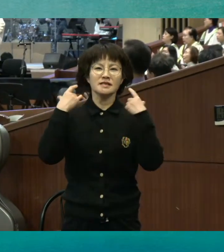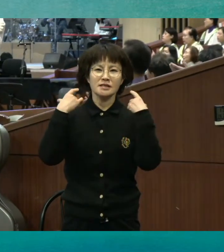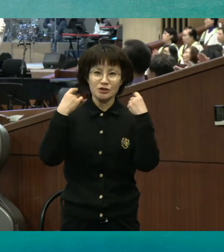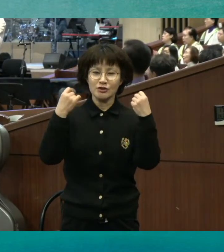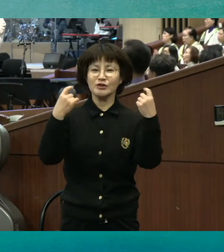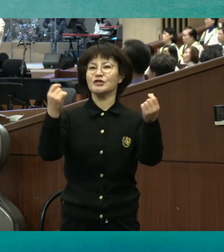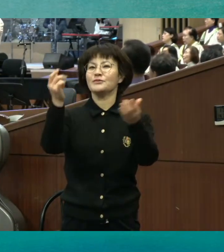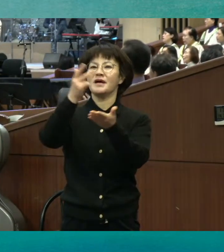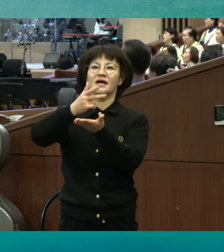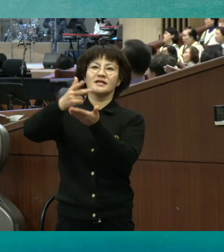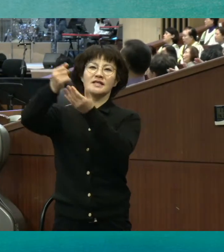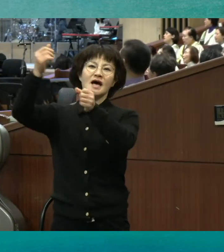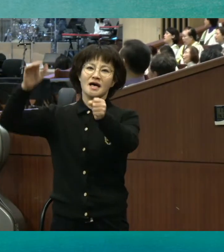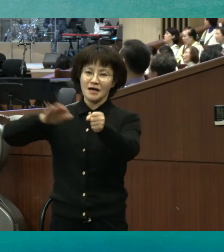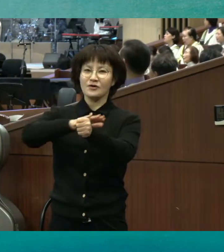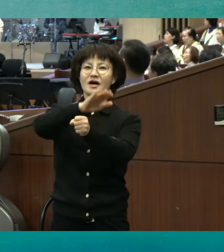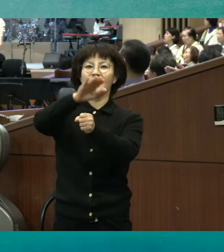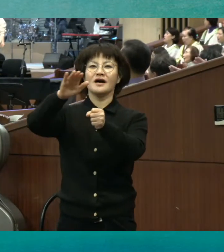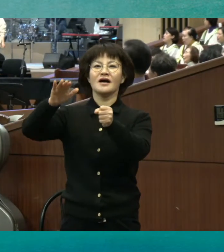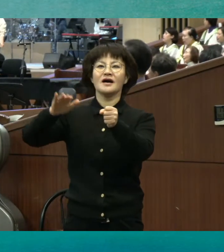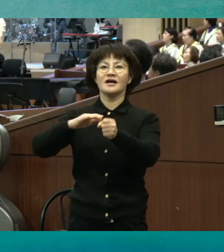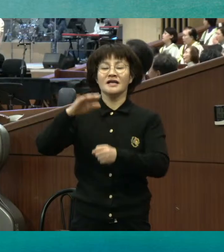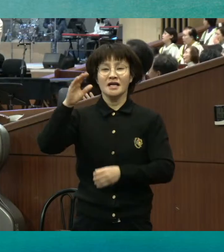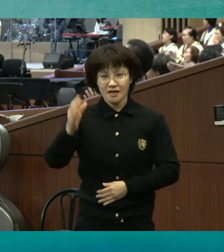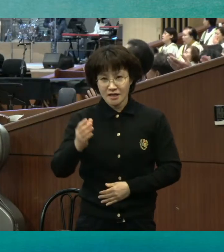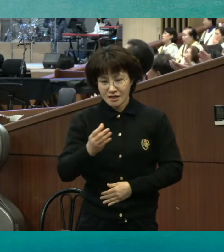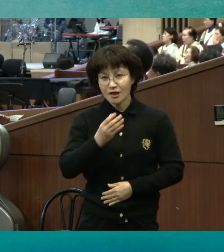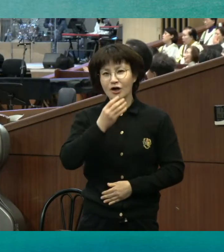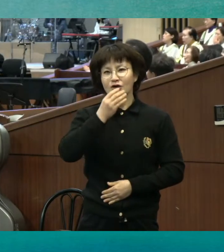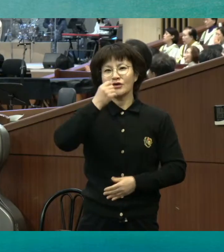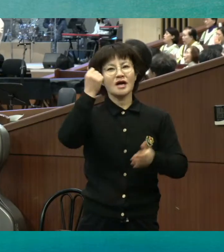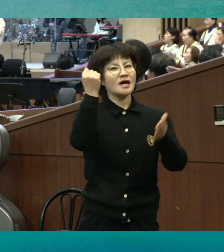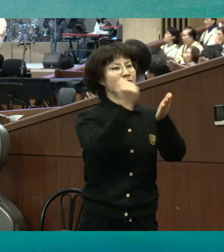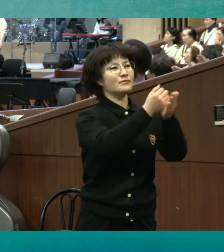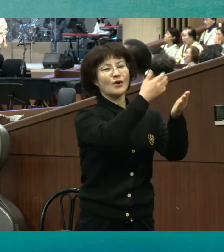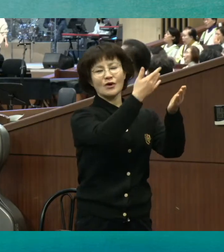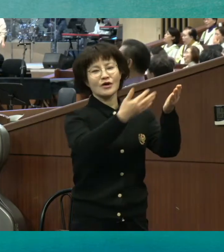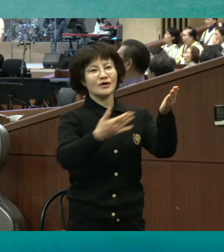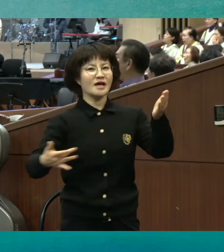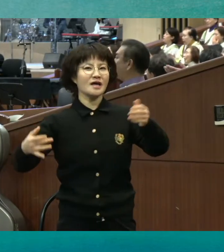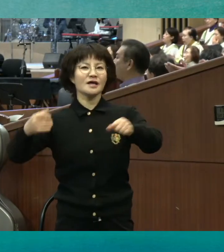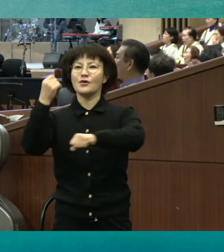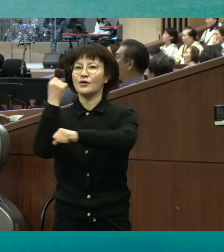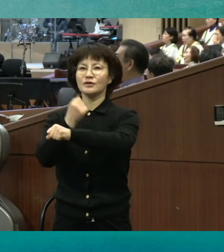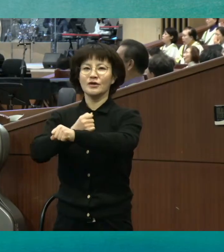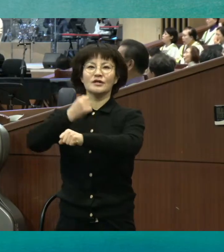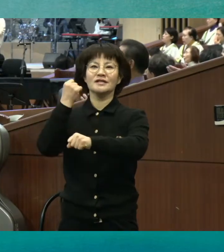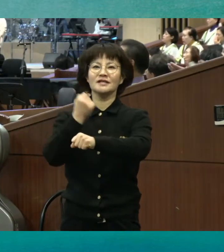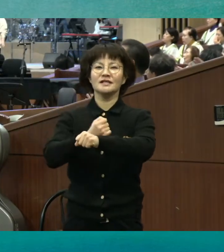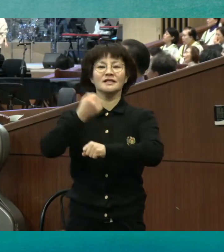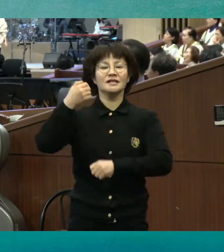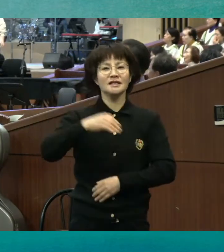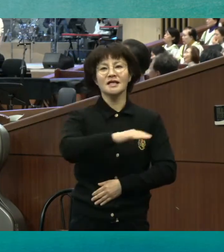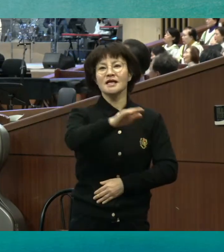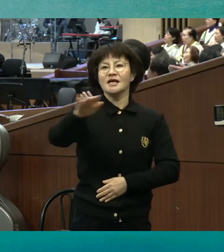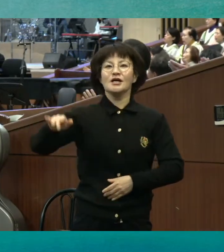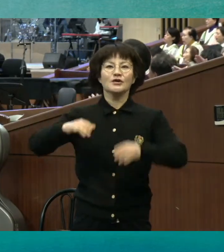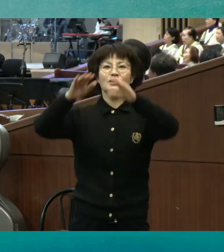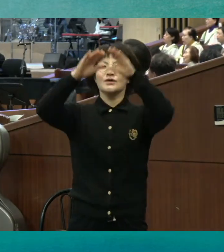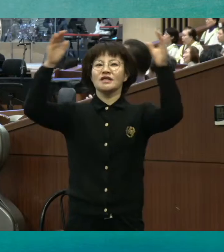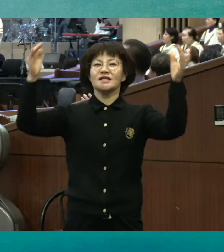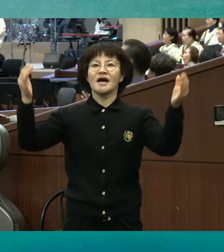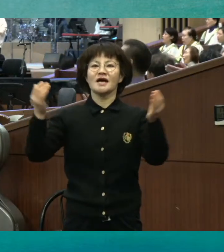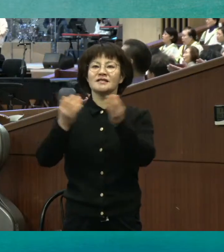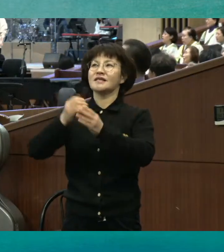변찮는 주님의 사랑과 거룩한 보혈의 공로를